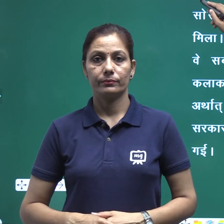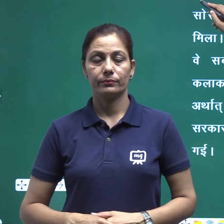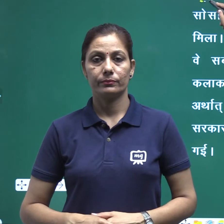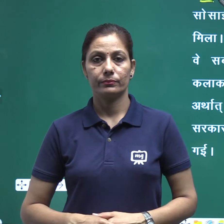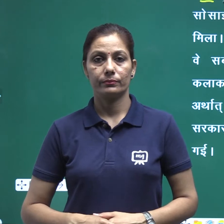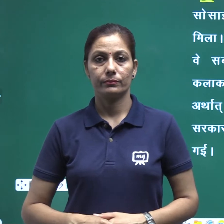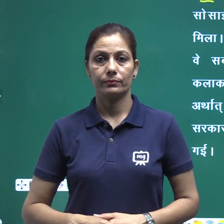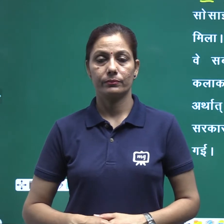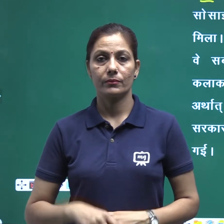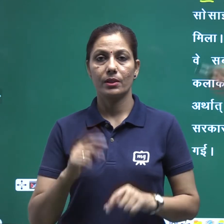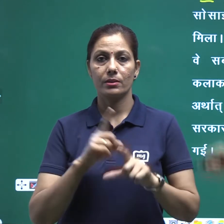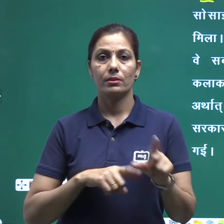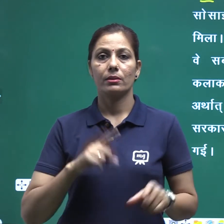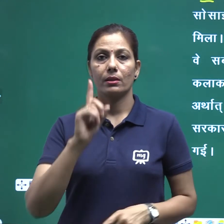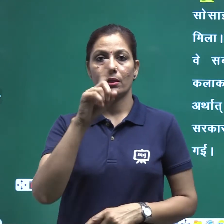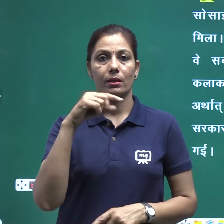सन 1948 में